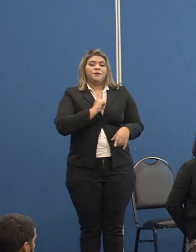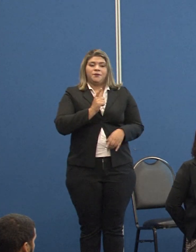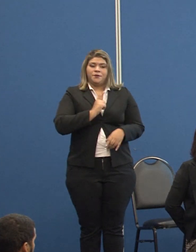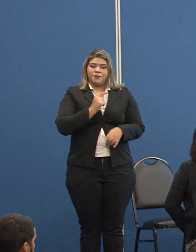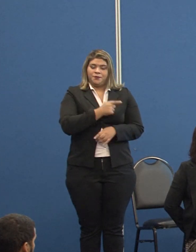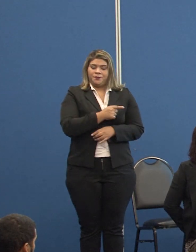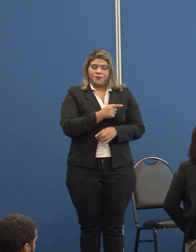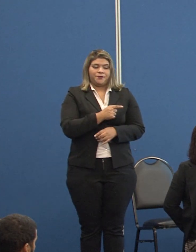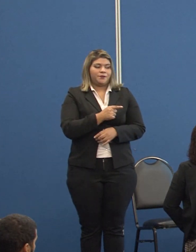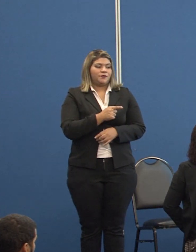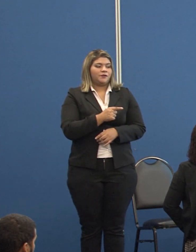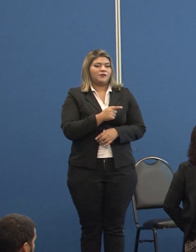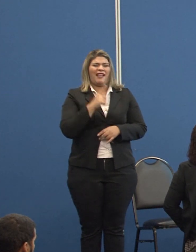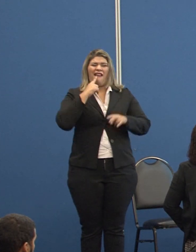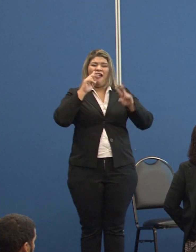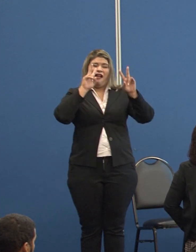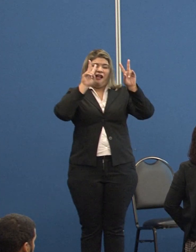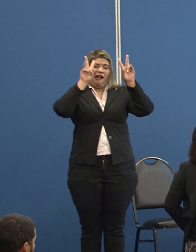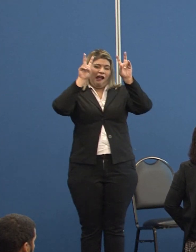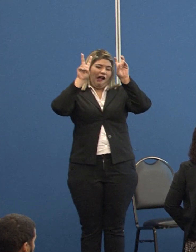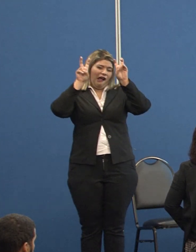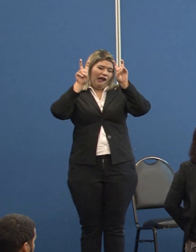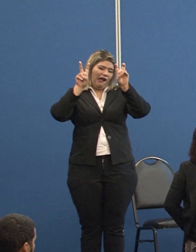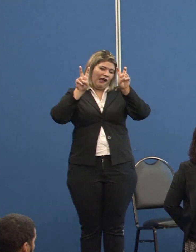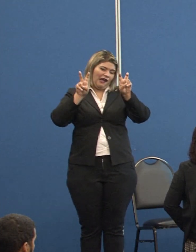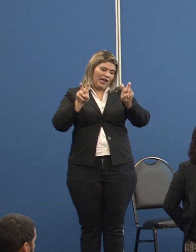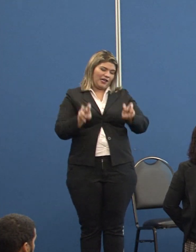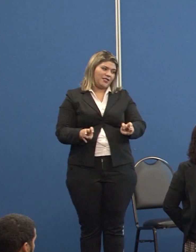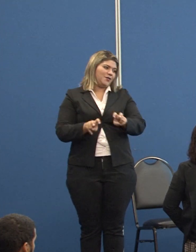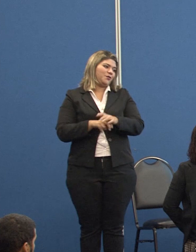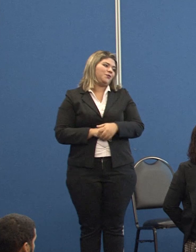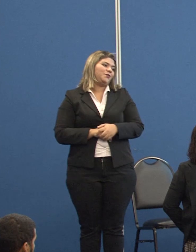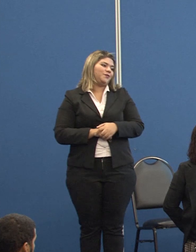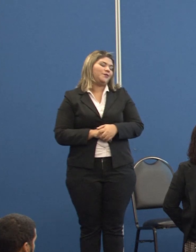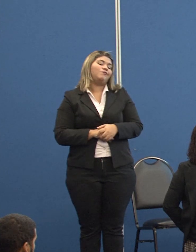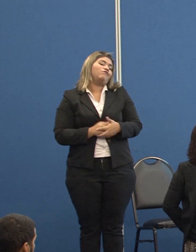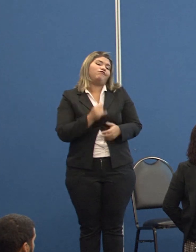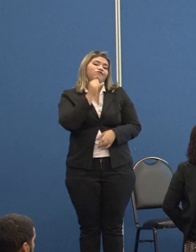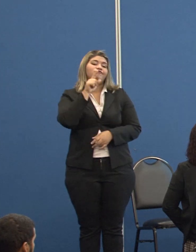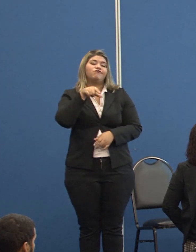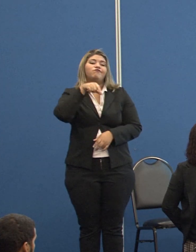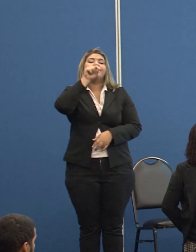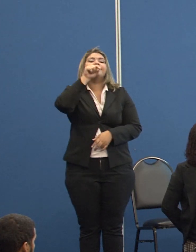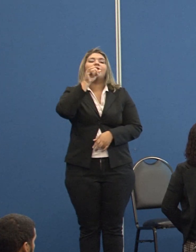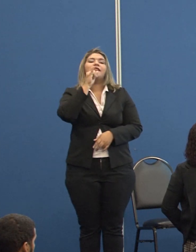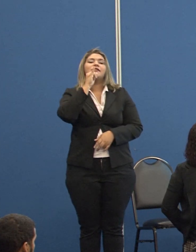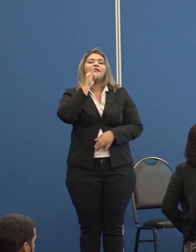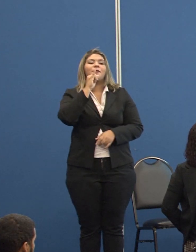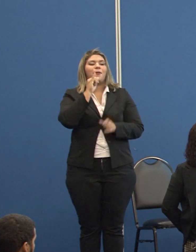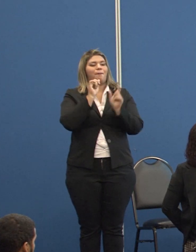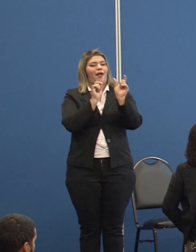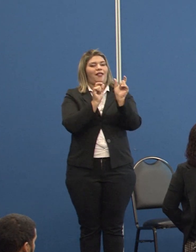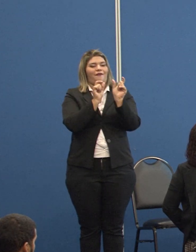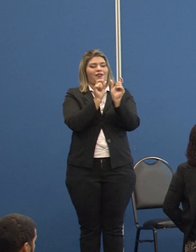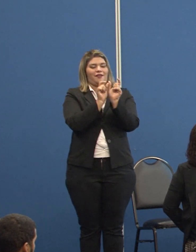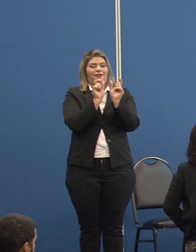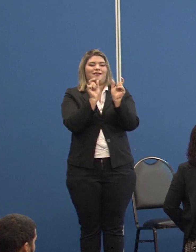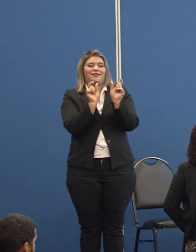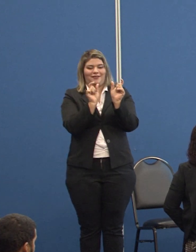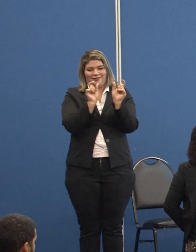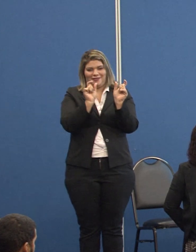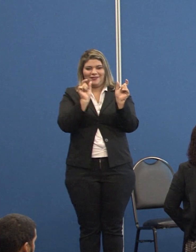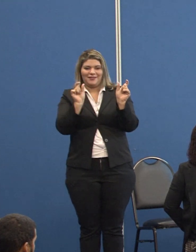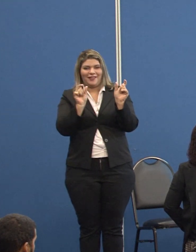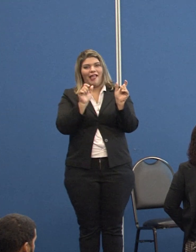vários assuntos diversos, né? Então, nesse dia, vamos trabalhar com separação silábica. Então, eu faço um jogo,